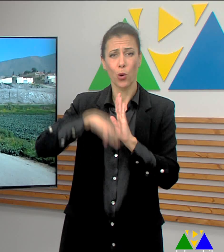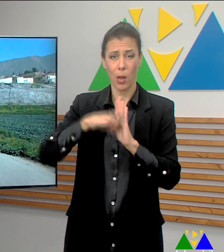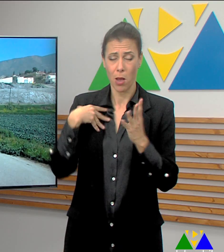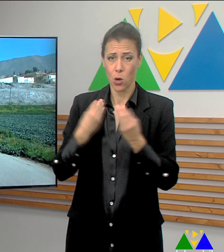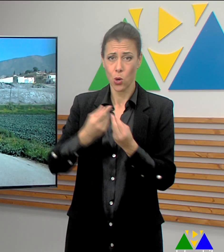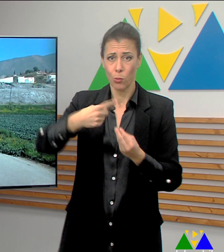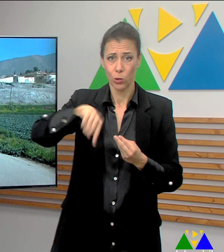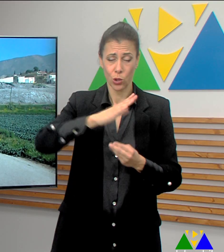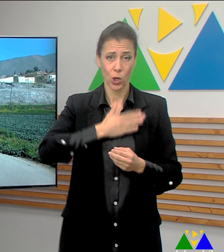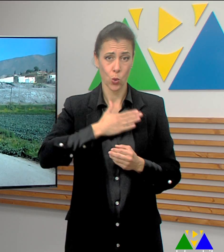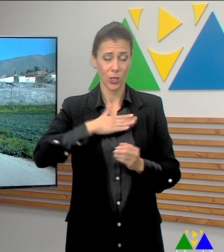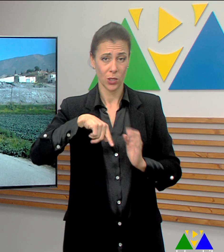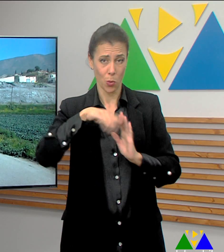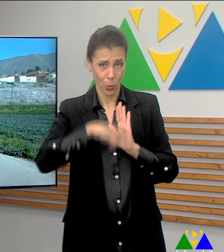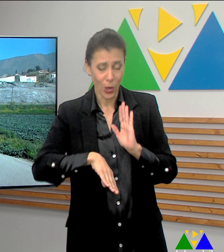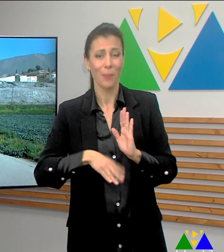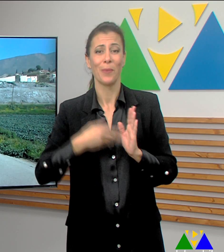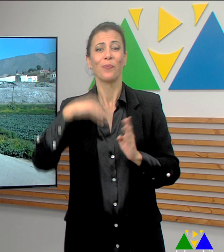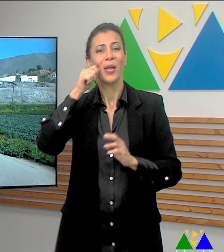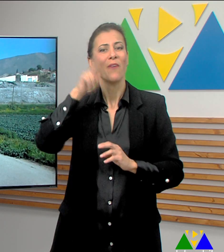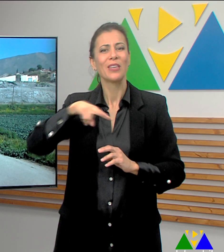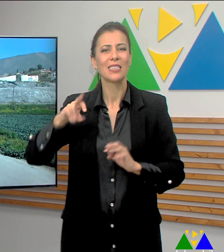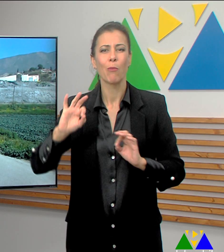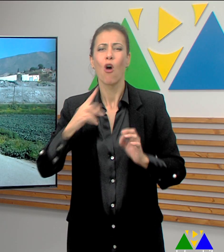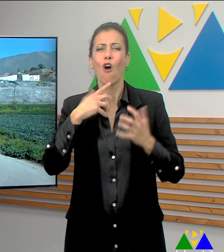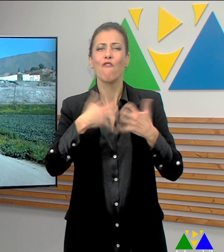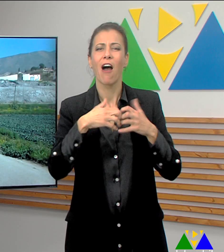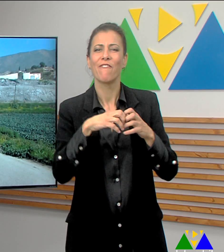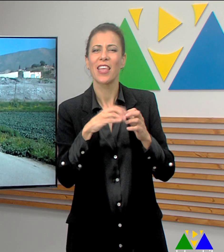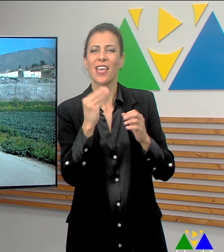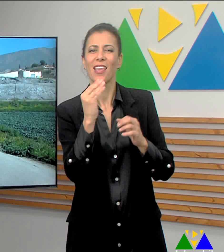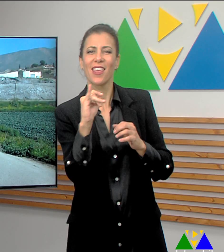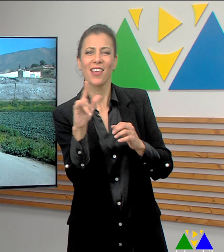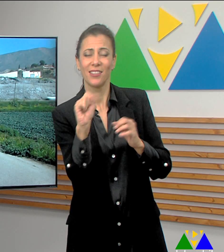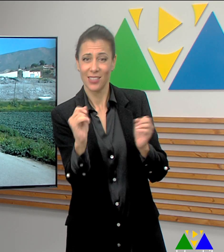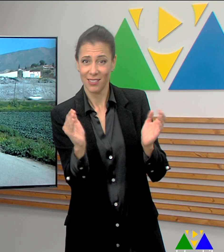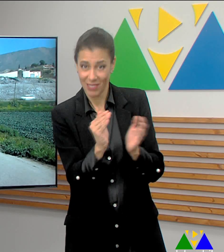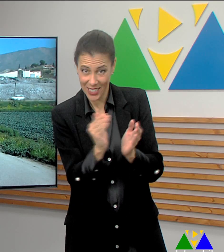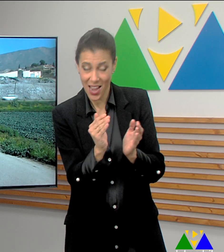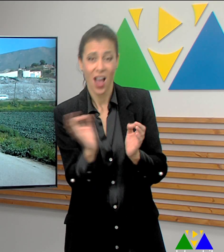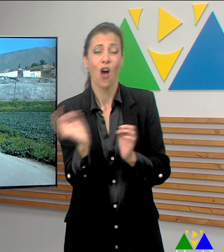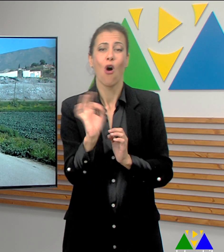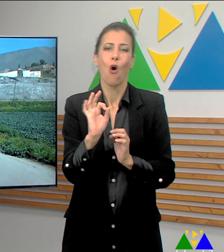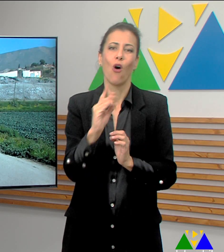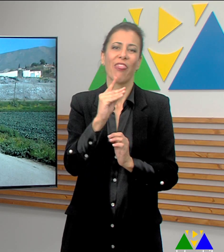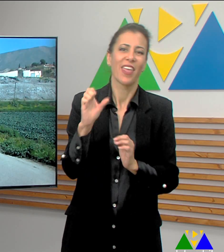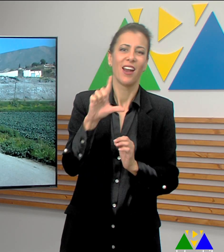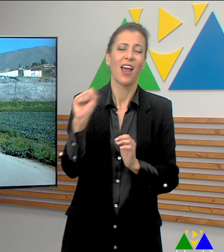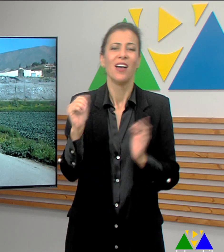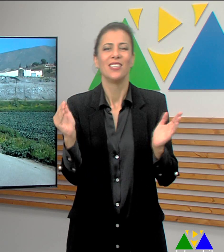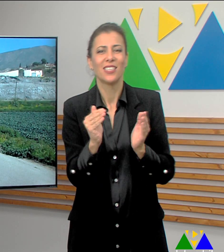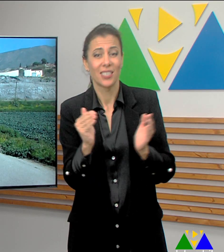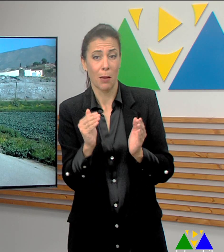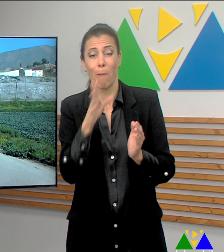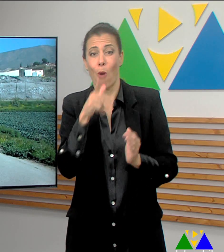en nuestra alquería, donde visitábamos la fabriquilla, la fábrica chica o de la chica de don Ramón